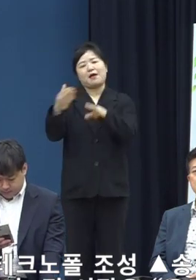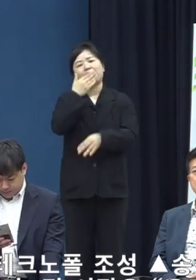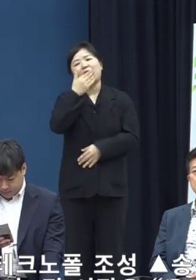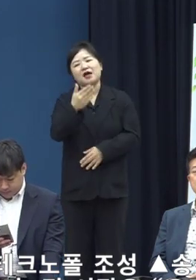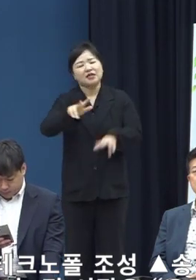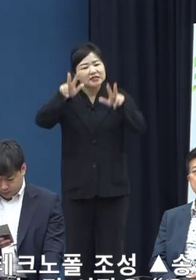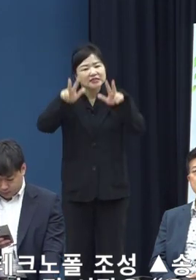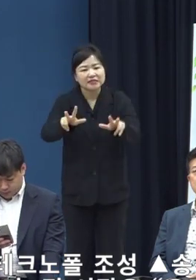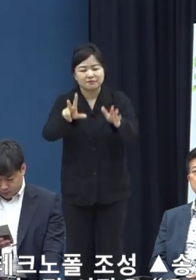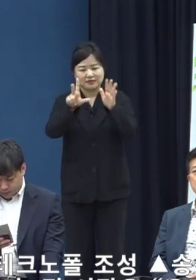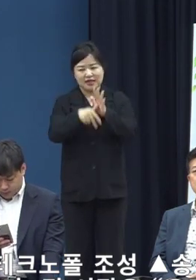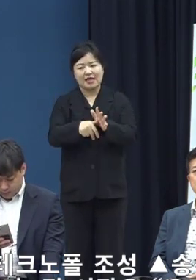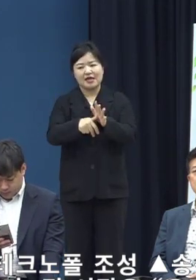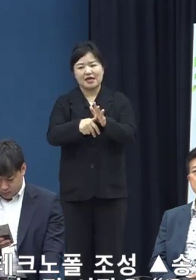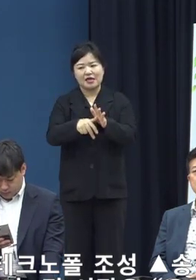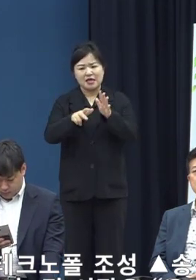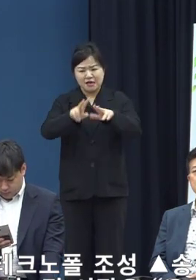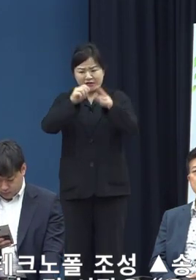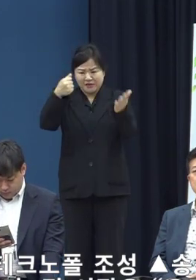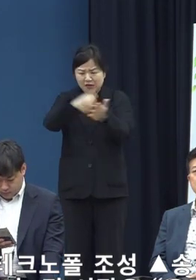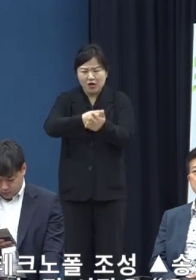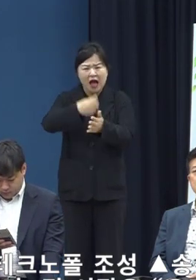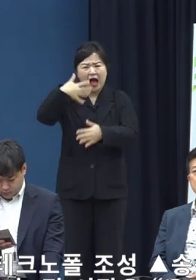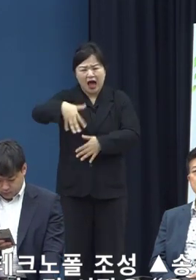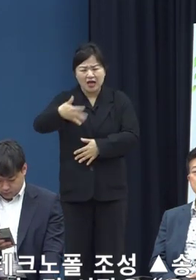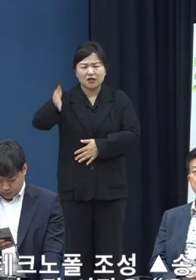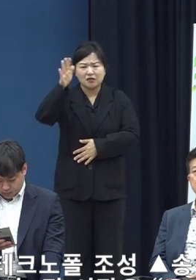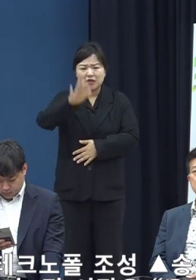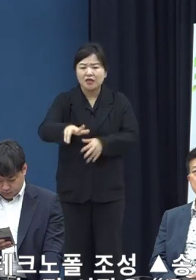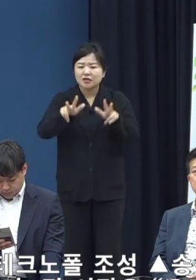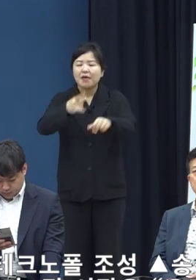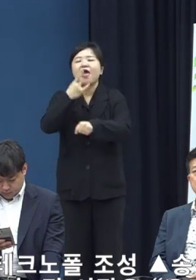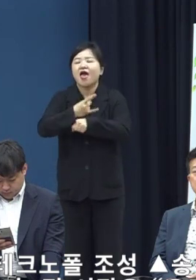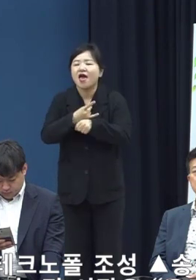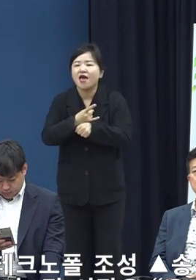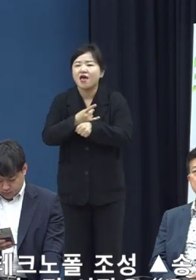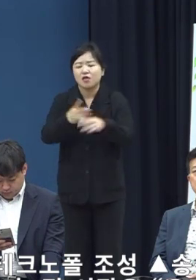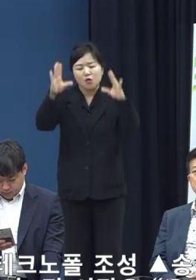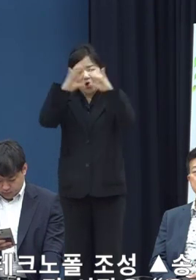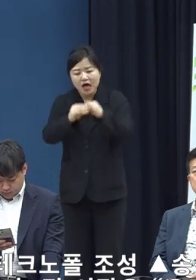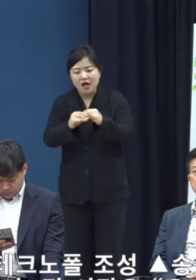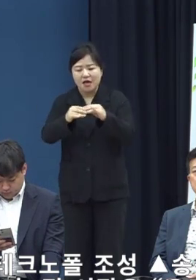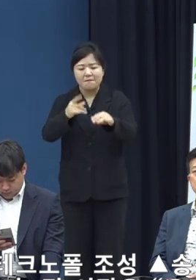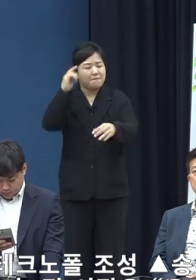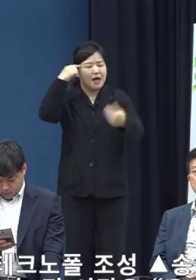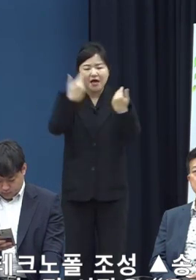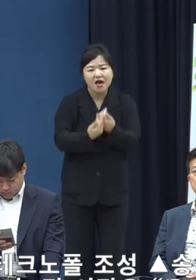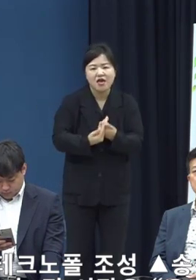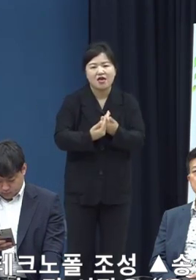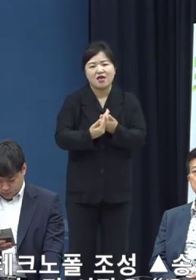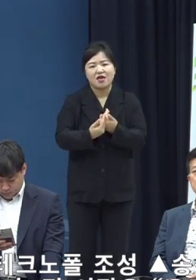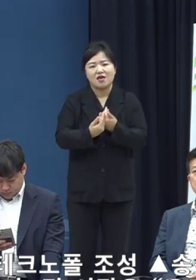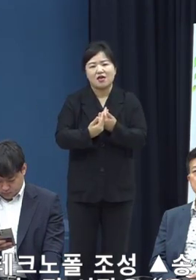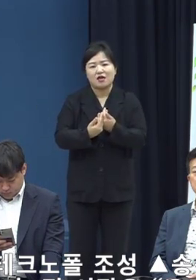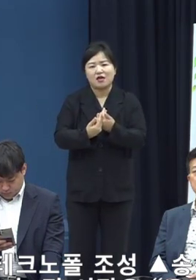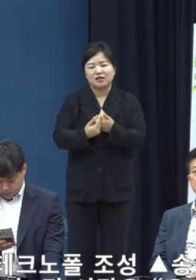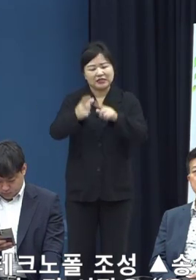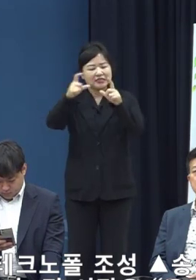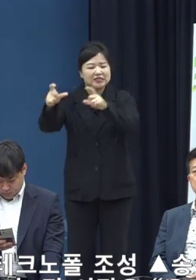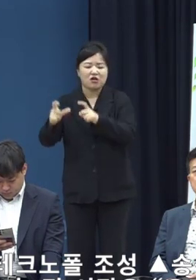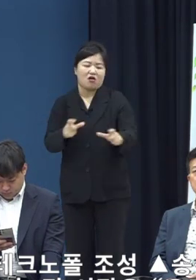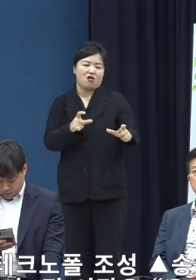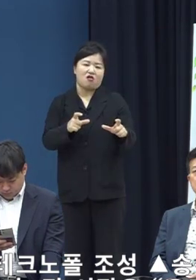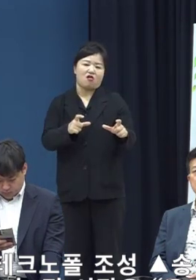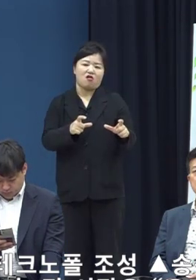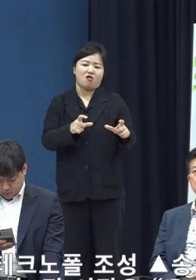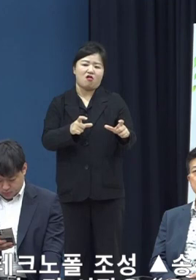현 단계에서 국책 사업이 결정되지도 않았는데 지금 가서 유치한다 찬성한다 반대한다 하는 것은 우리 지역 간에